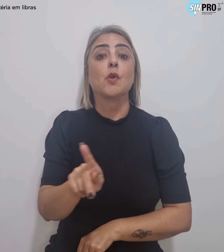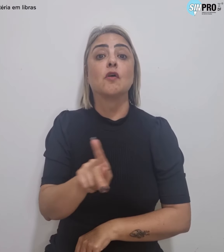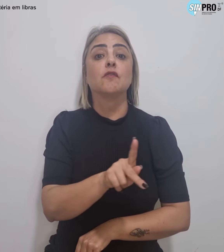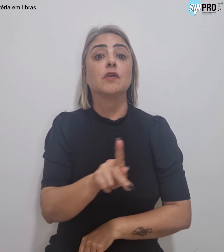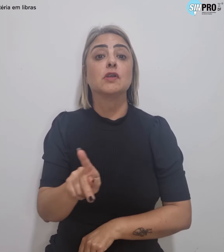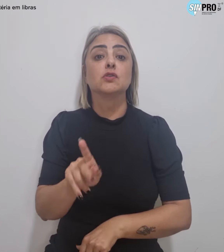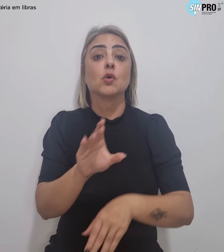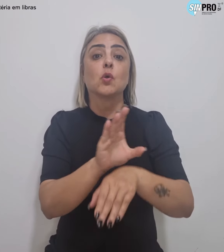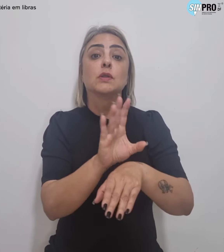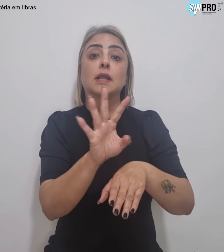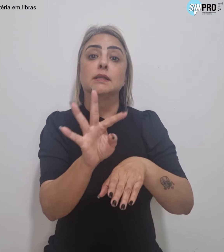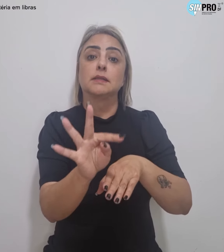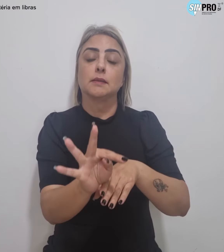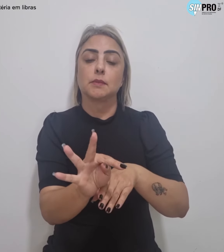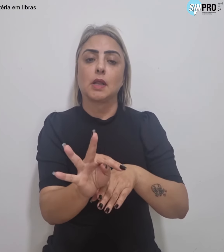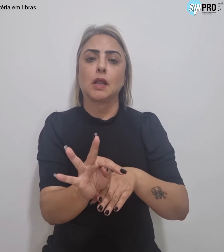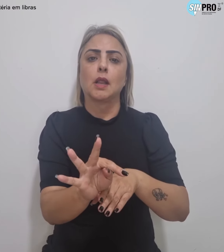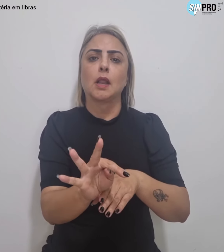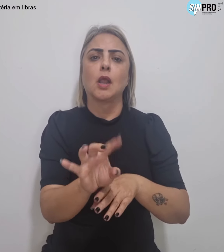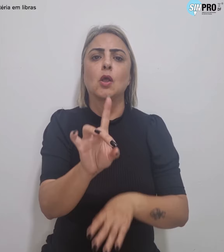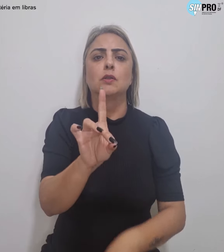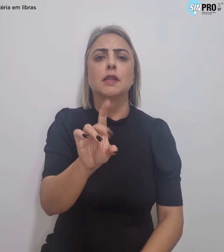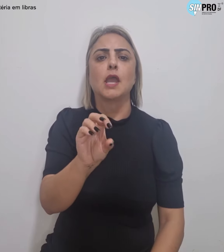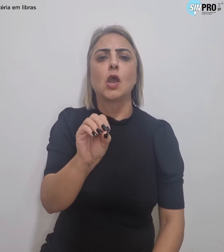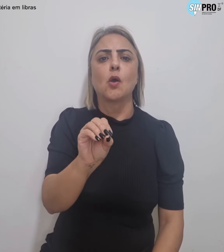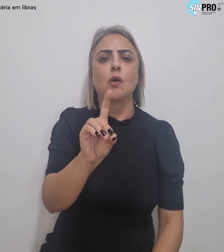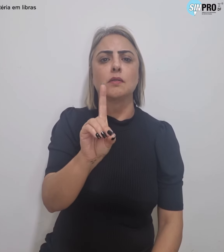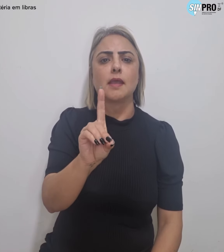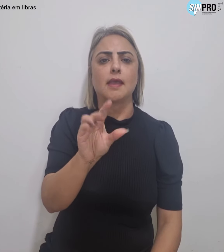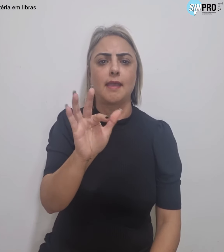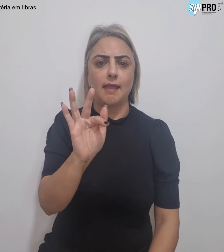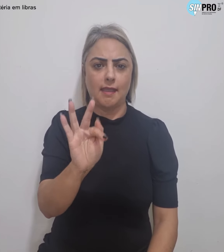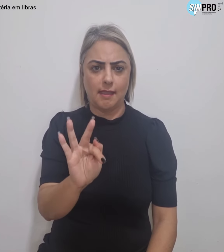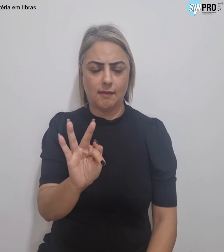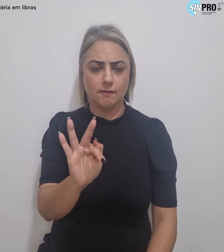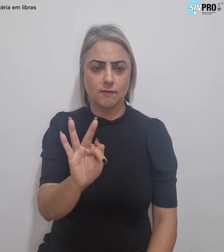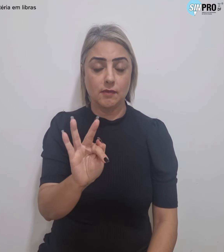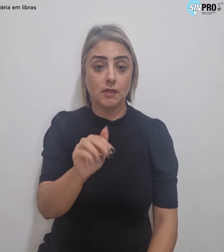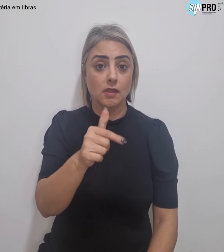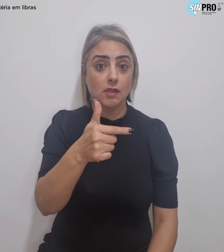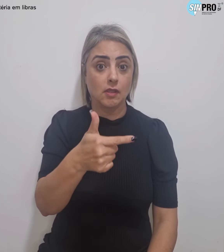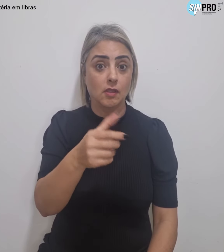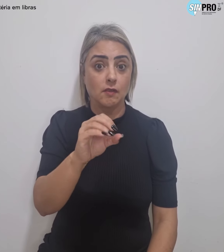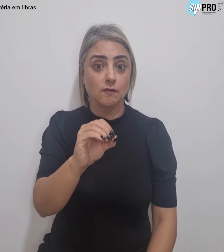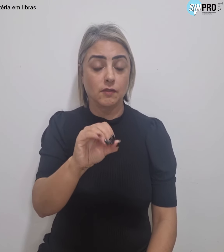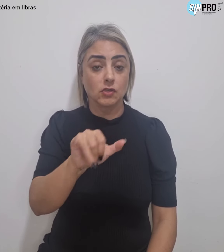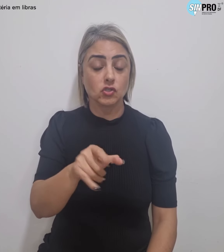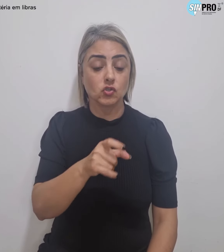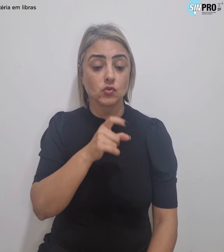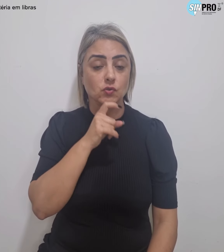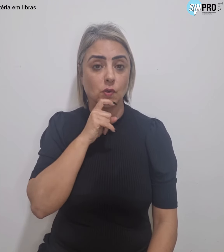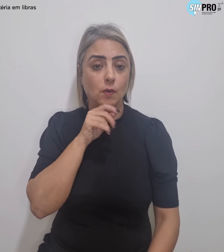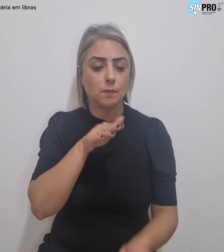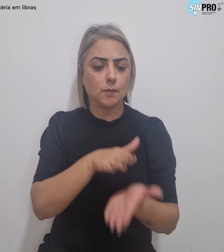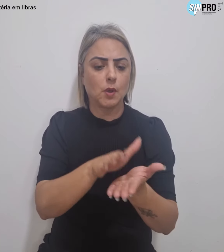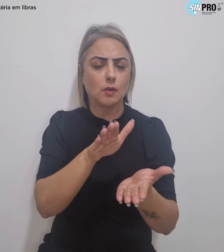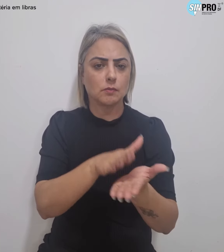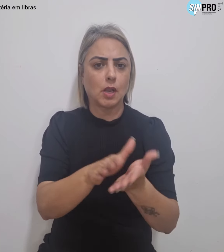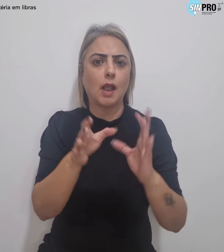O Diário Oficial do Distrito Federal, do dia 20 de julho, publicou autorização para